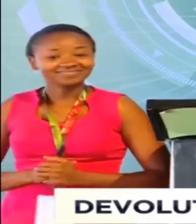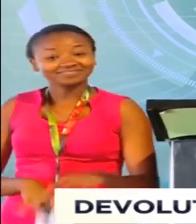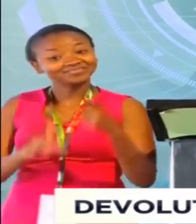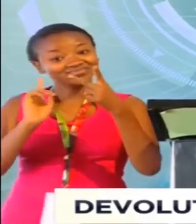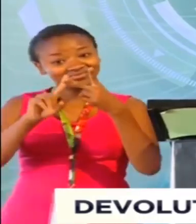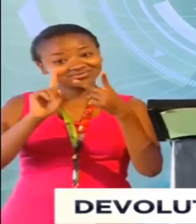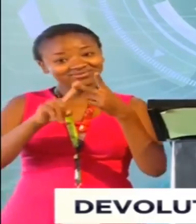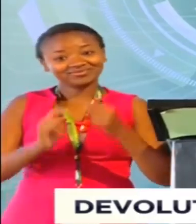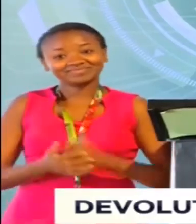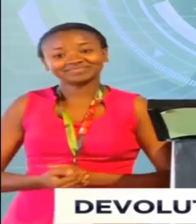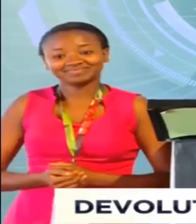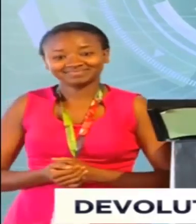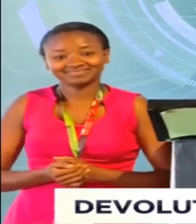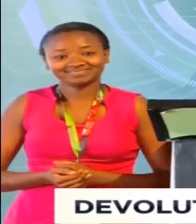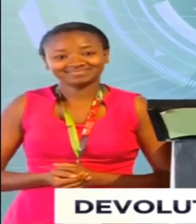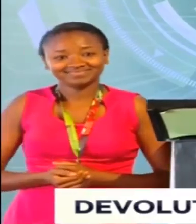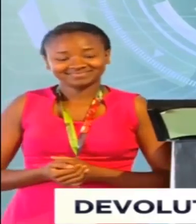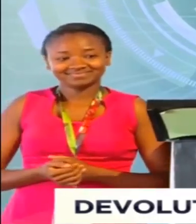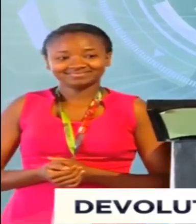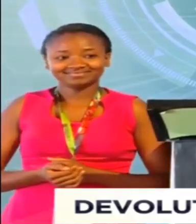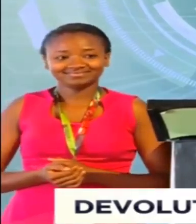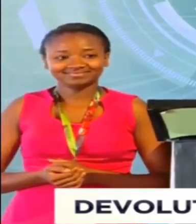ya pili